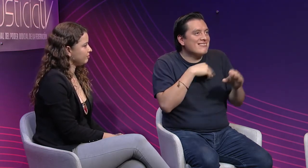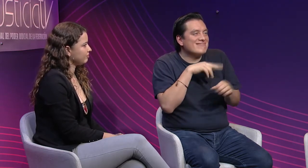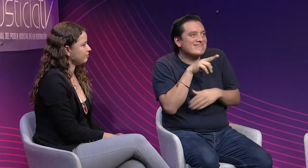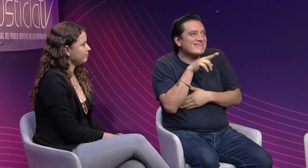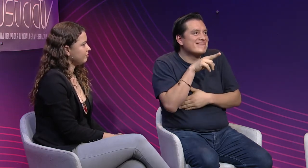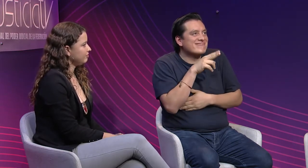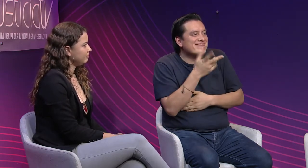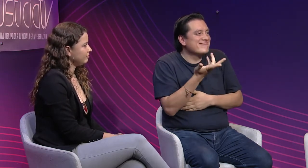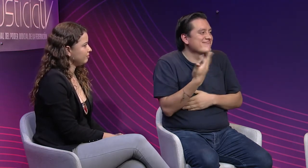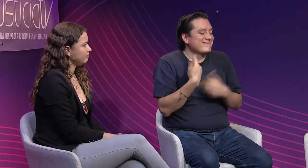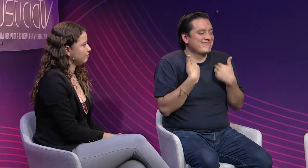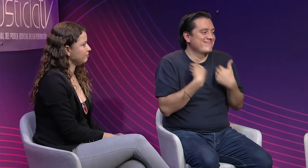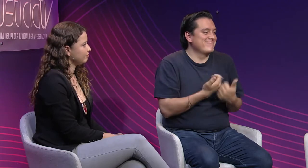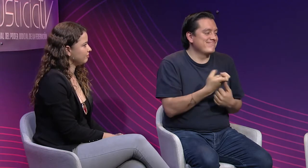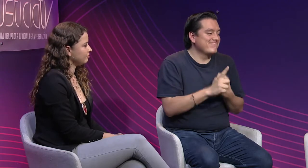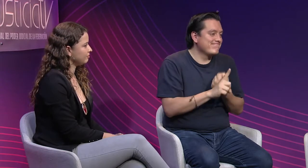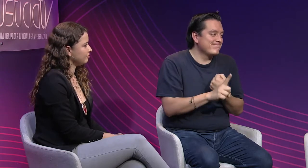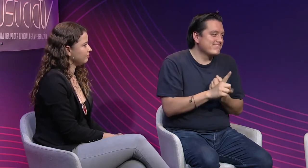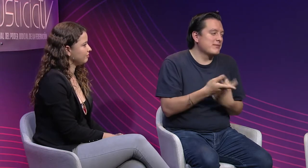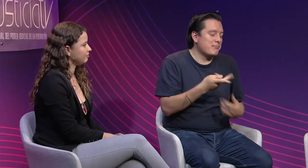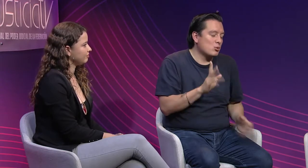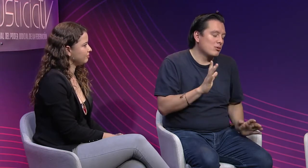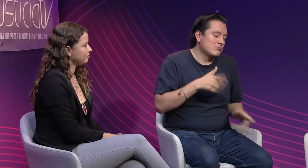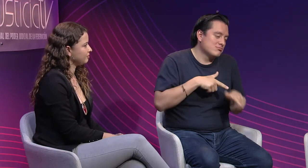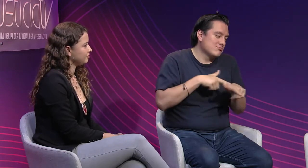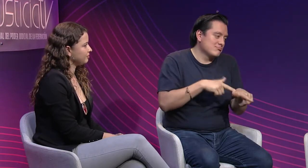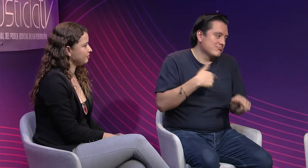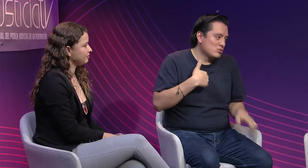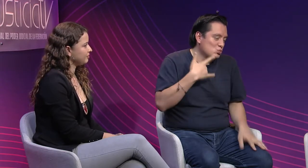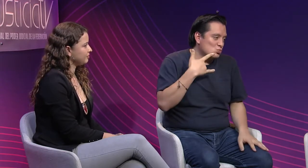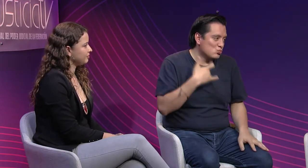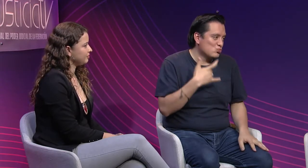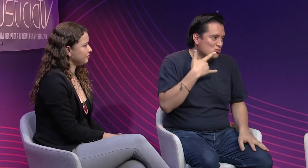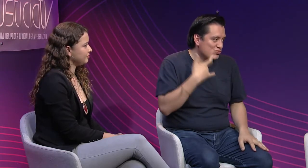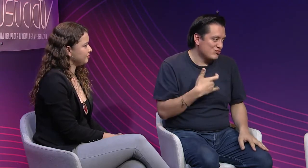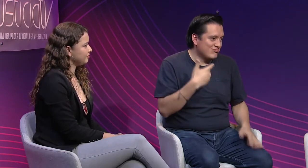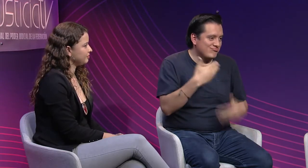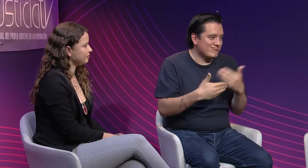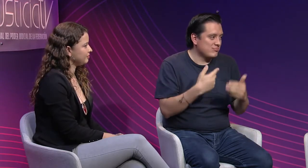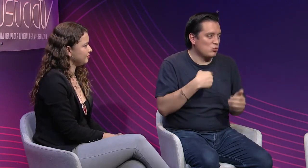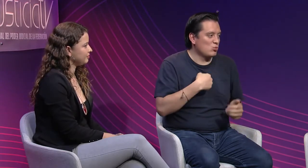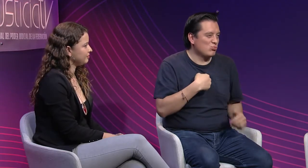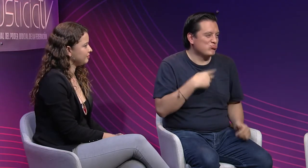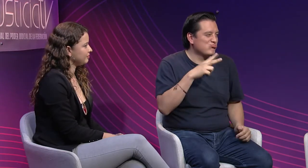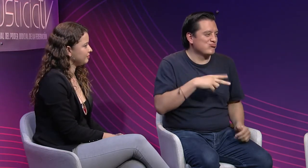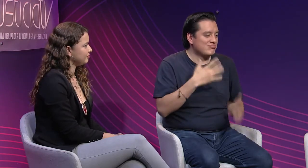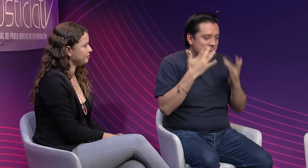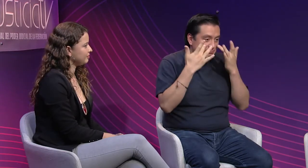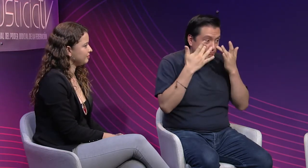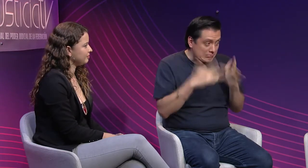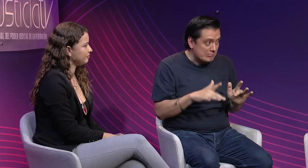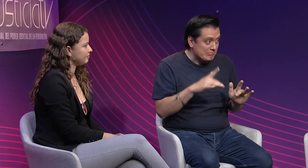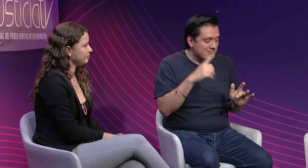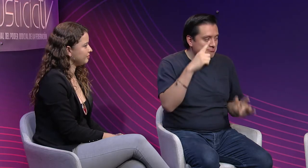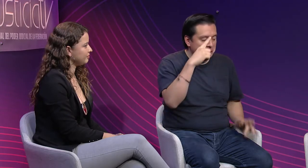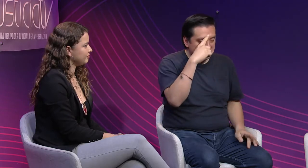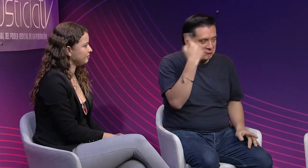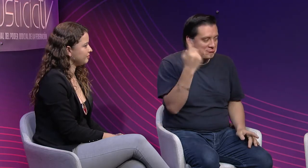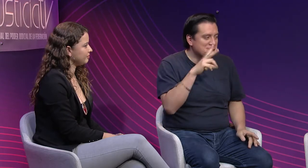visual, tener como más, de ver las cosas más tangibles para poder también entender la parte teórica, pero es parte de mi lucha que tengo que